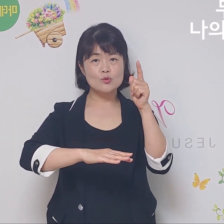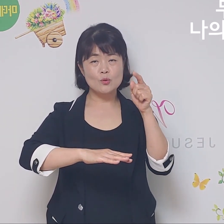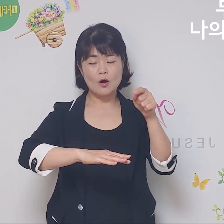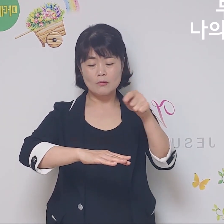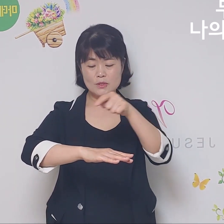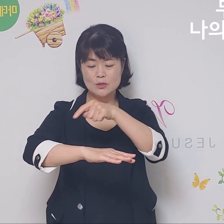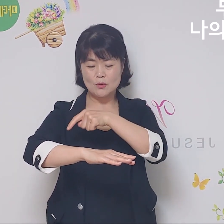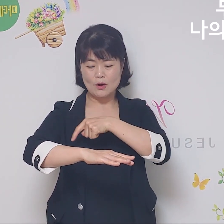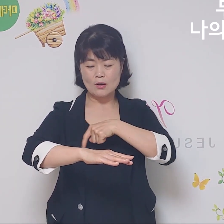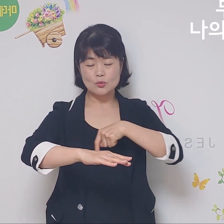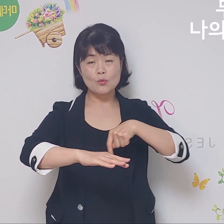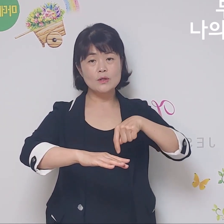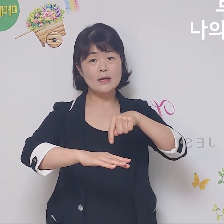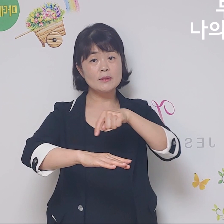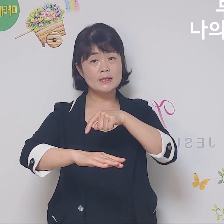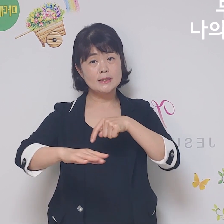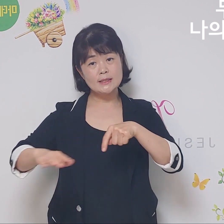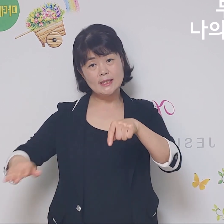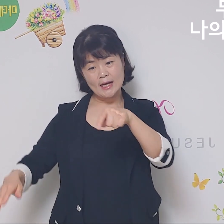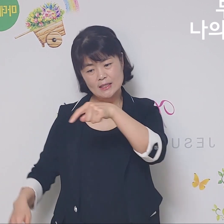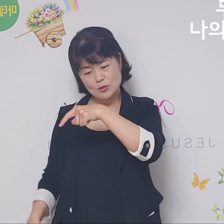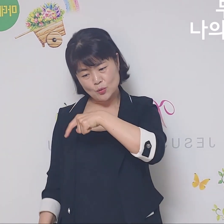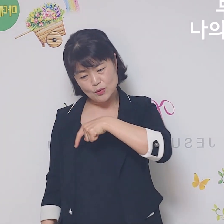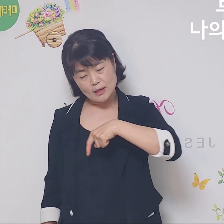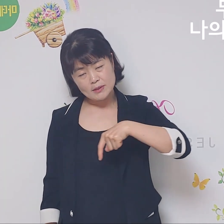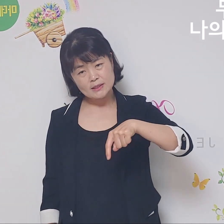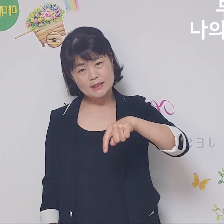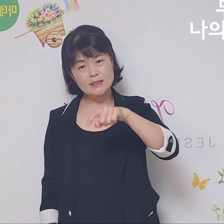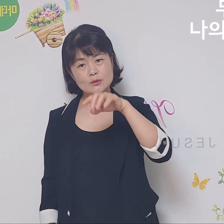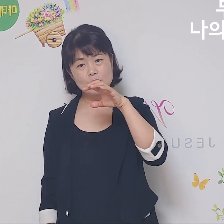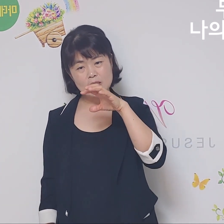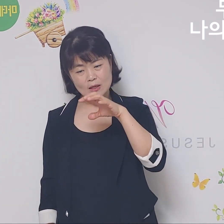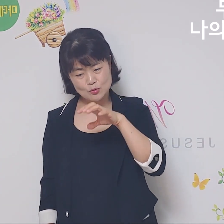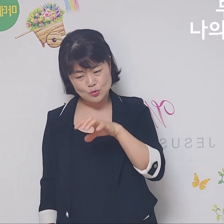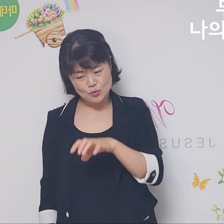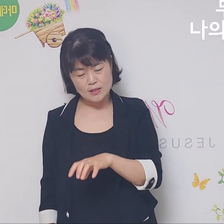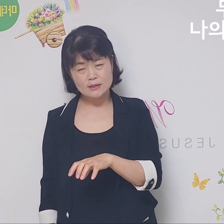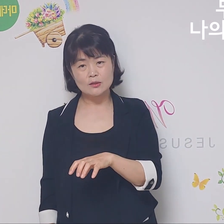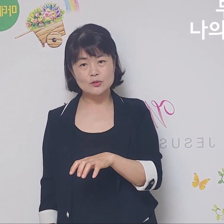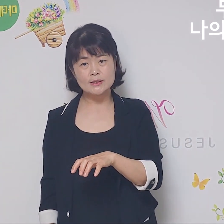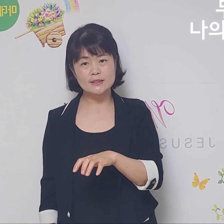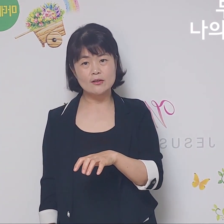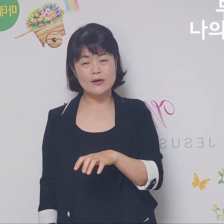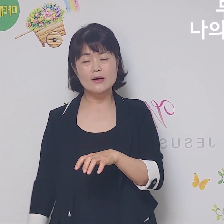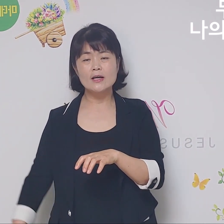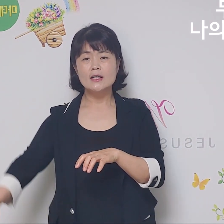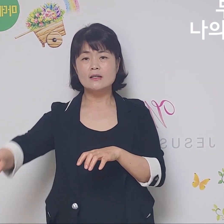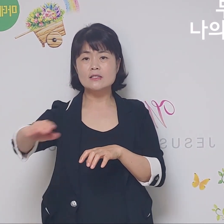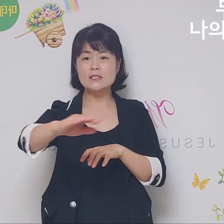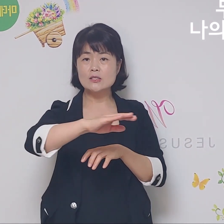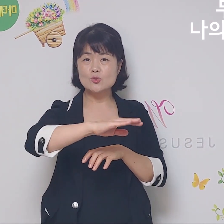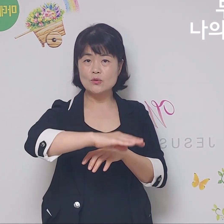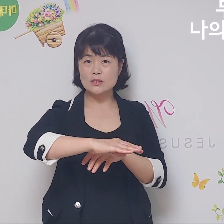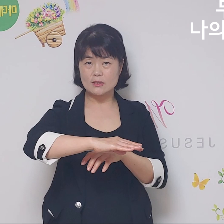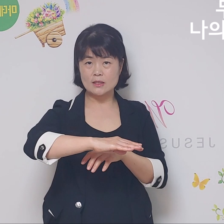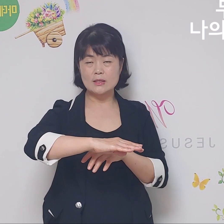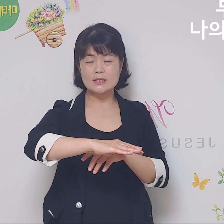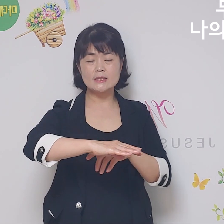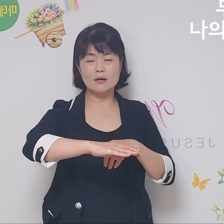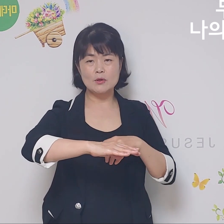오른손 검지로 동그라미를, 이 안에서 동그라미를 그리시고, 장소수화를 넣어주시는 거예요. 그것을 손을 이렇게 대신 다음에,